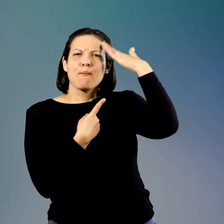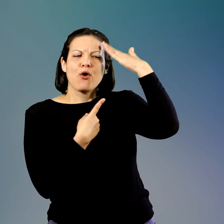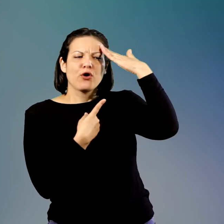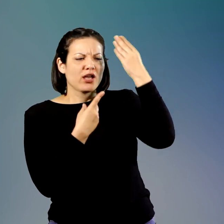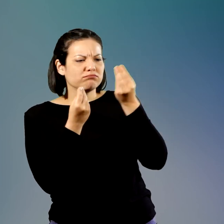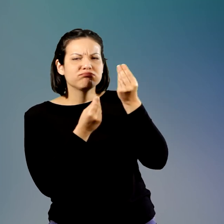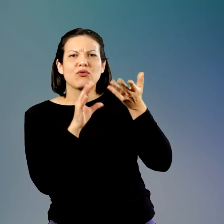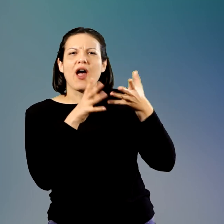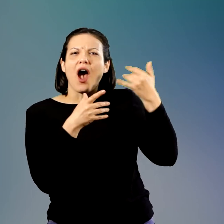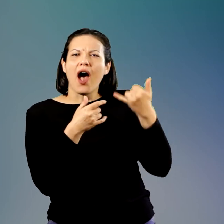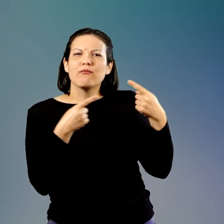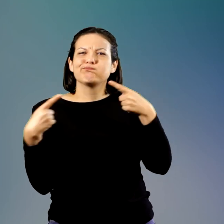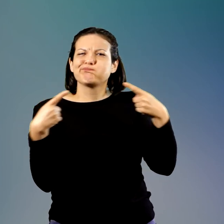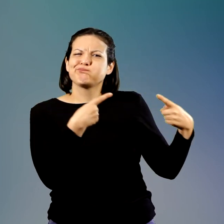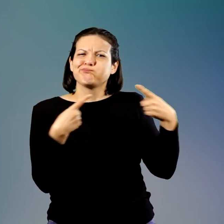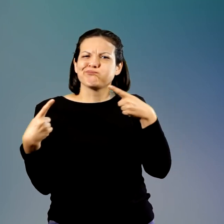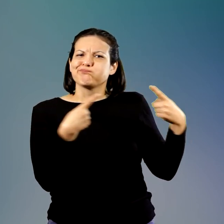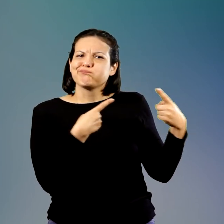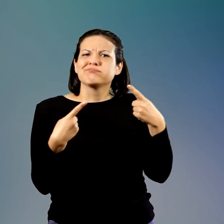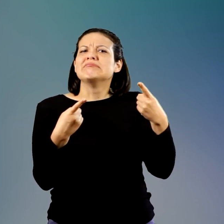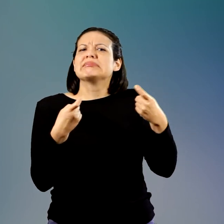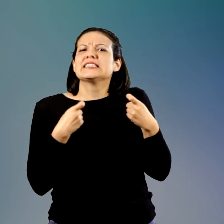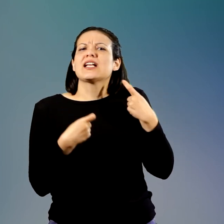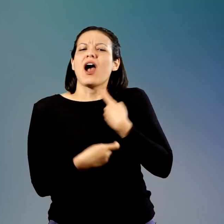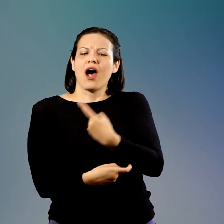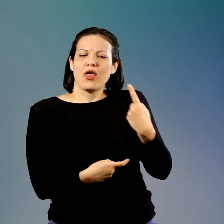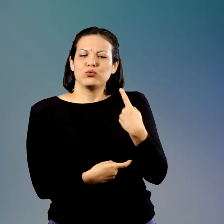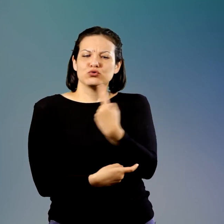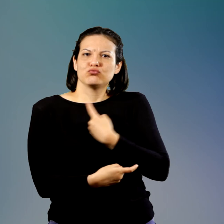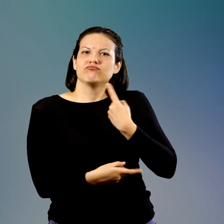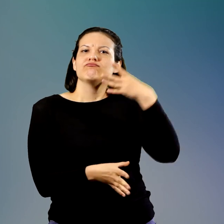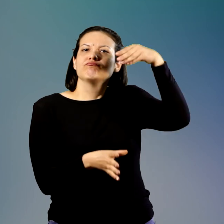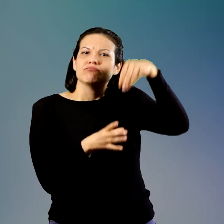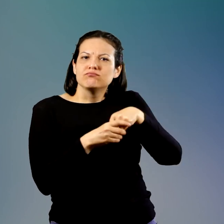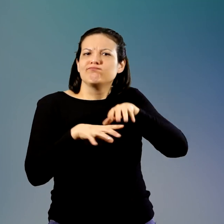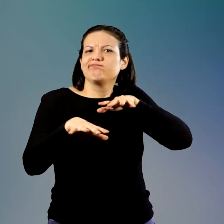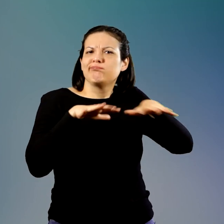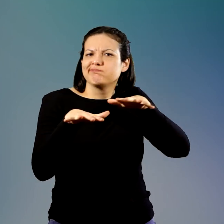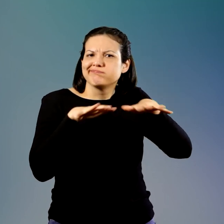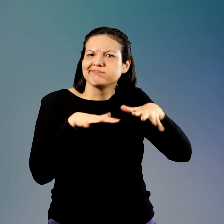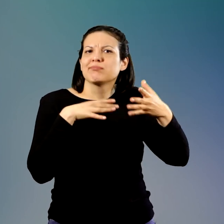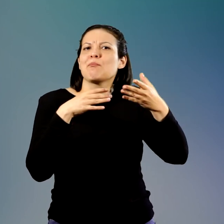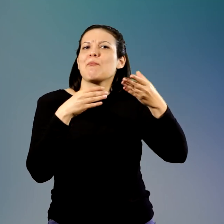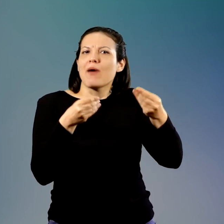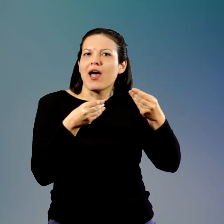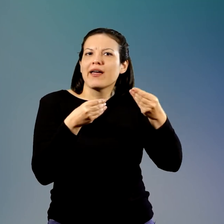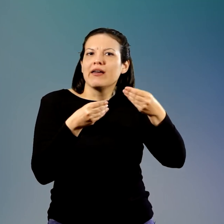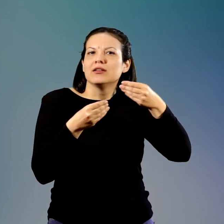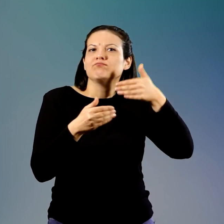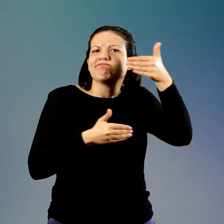ayudan a visualizar que la memoria en tanto objeto de disputa reclama